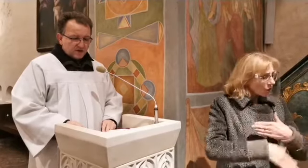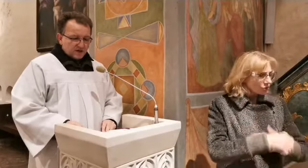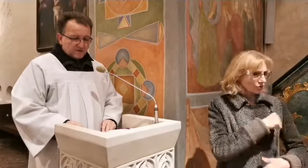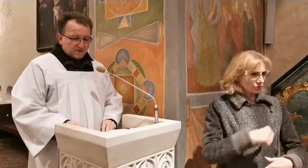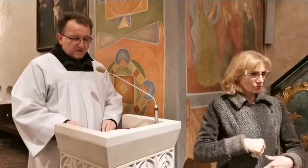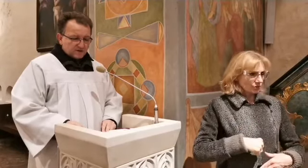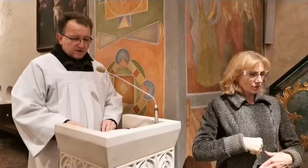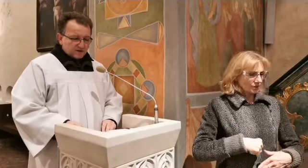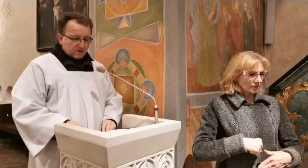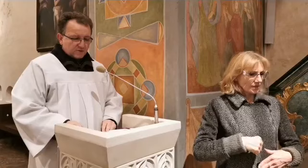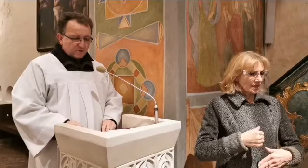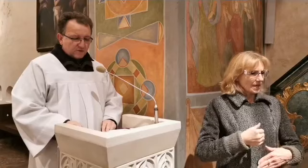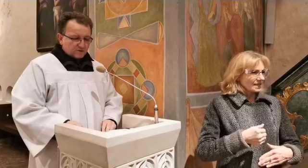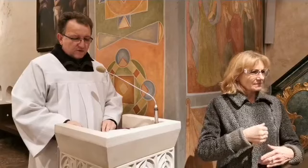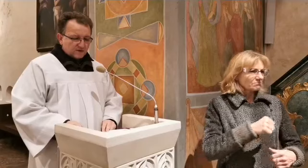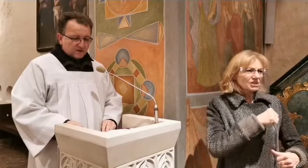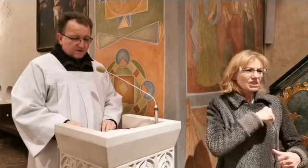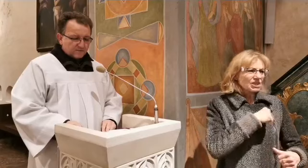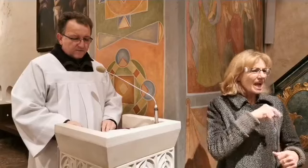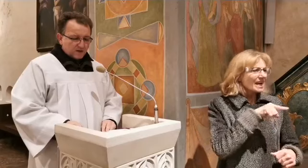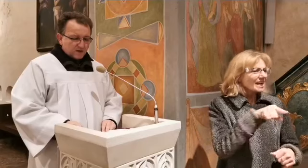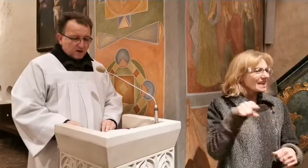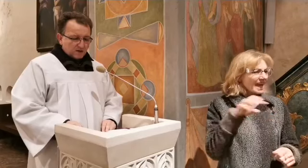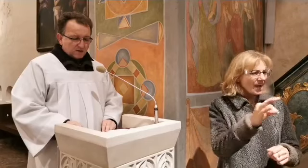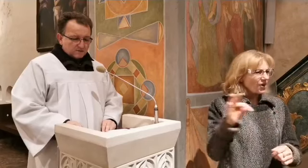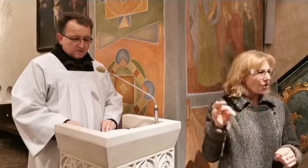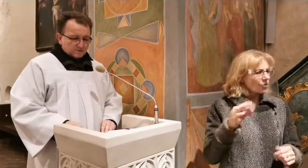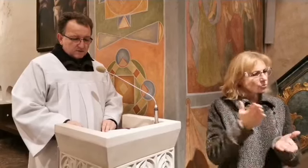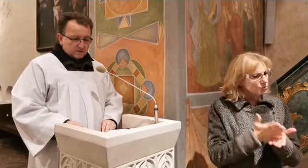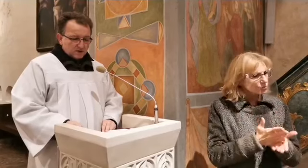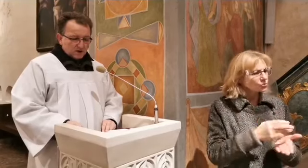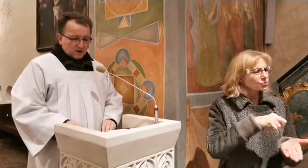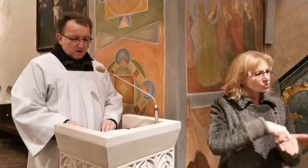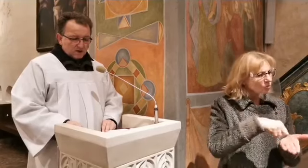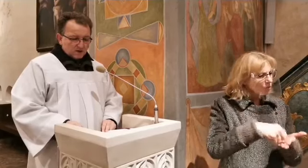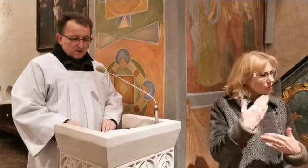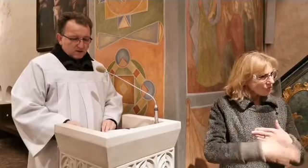że nieprawość jego odpokutowana,